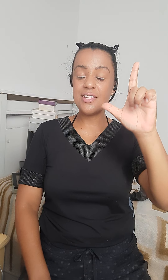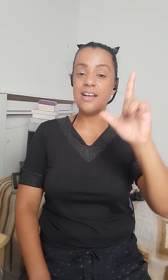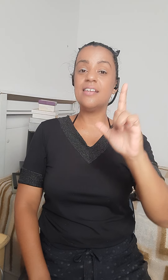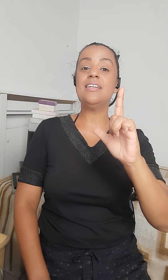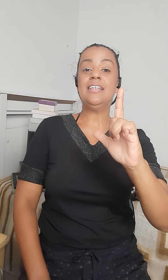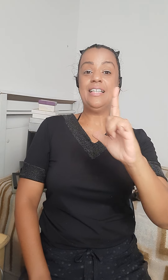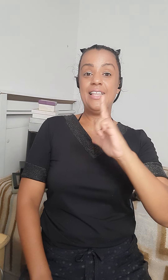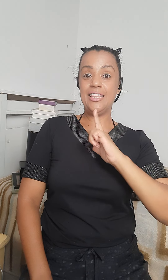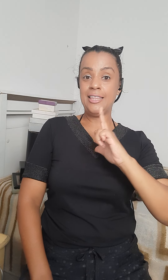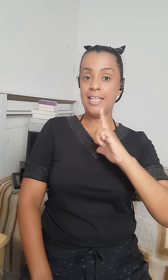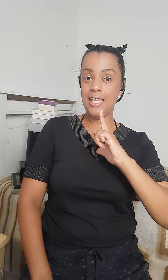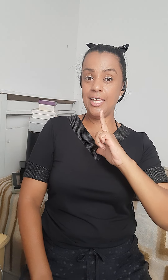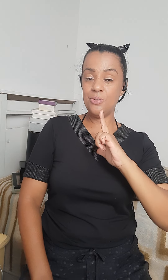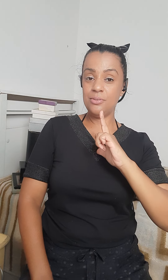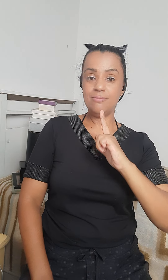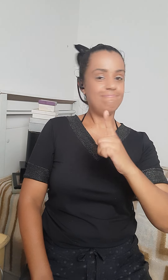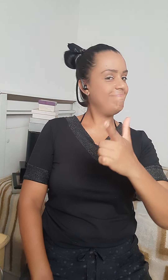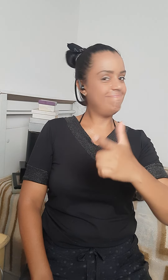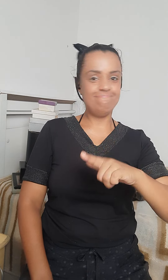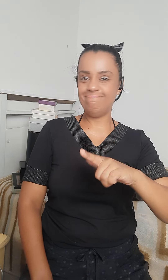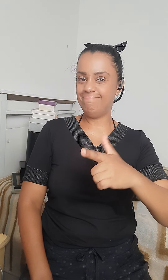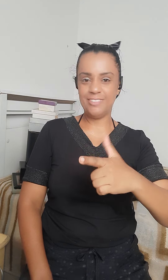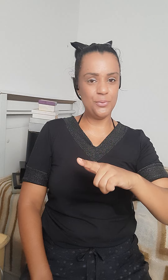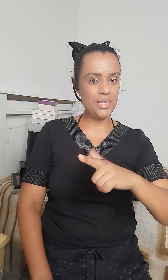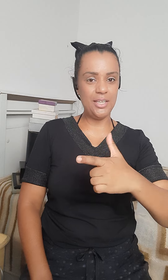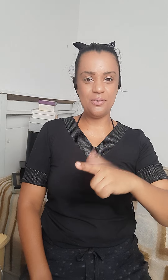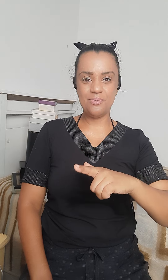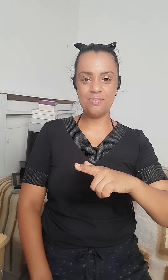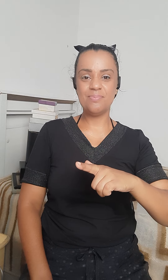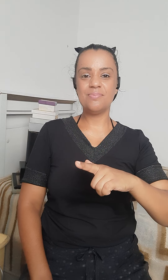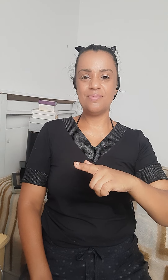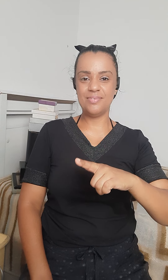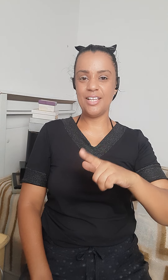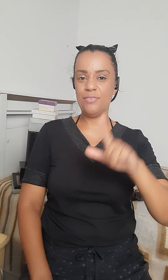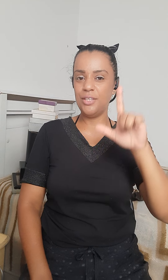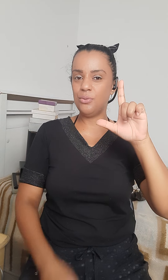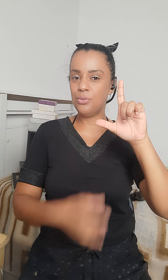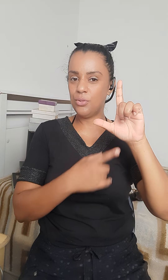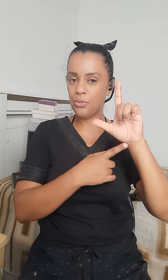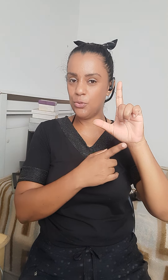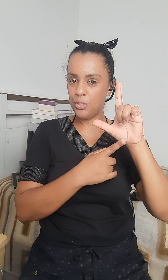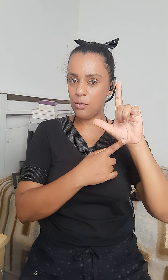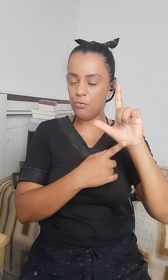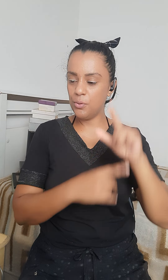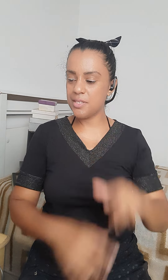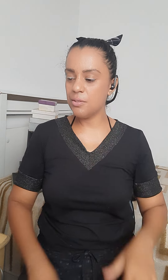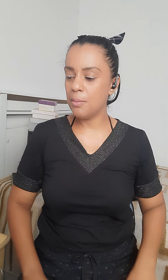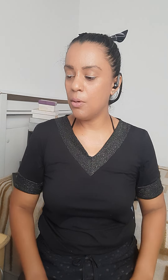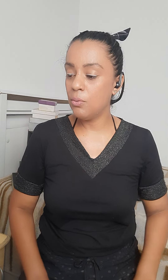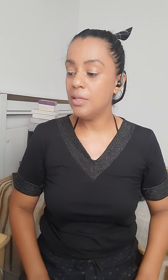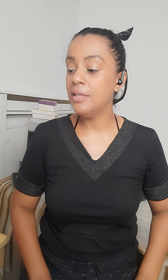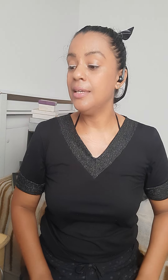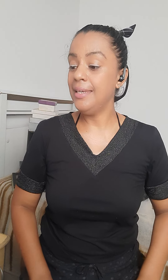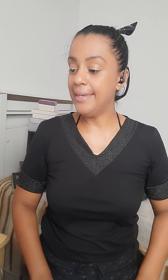conquistar. Tenho. Não tenho. Tá vendo? Toda a configuração da mão em